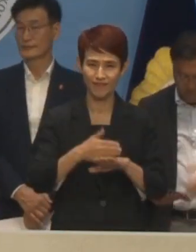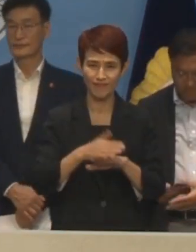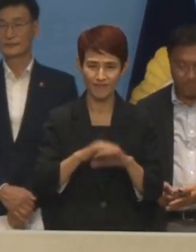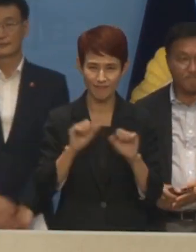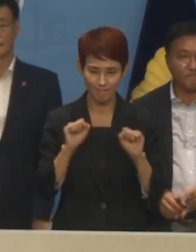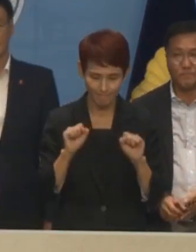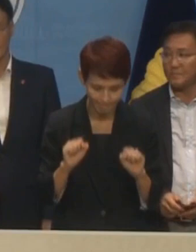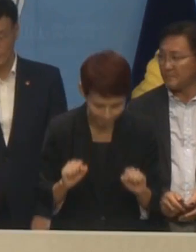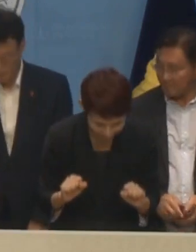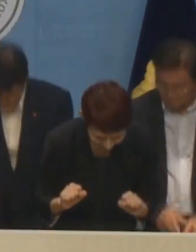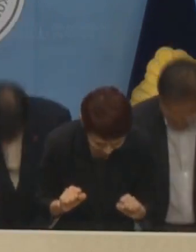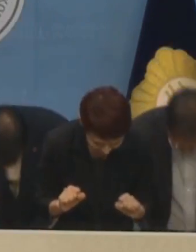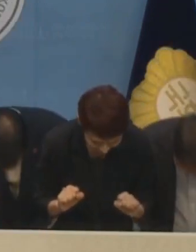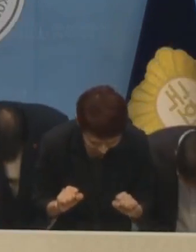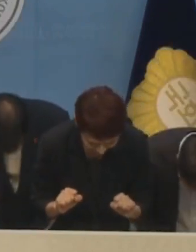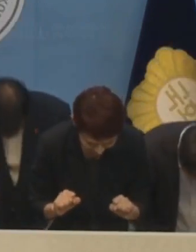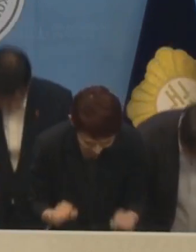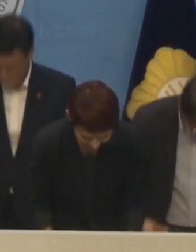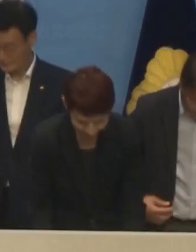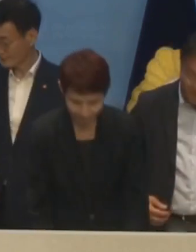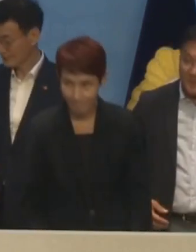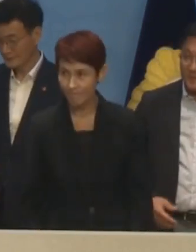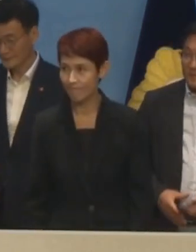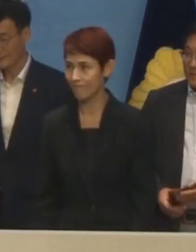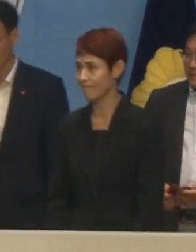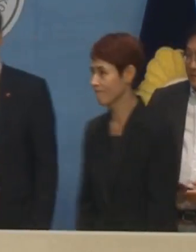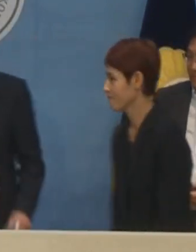감사합니다. 고맙습니다.